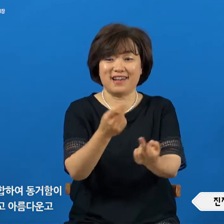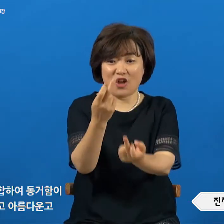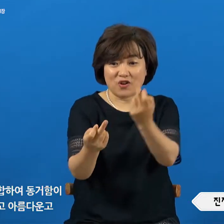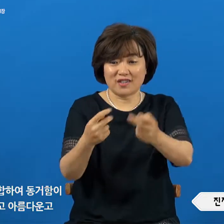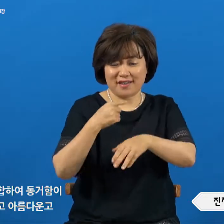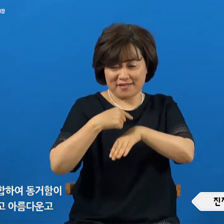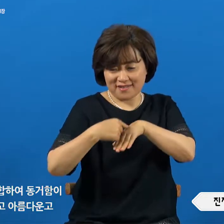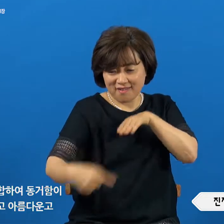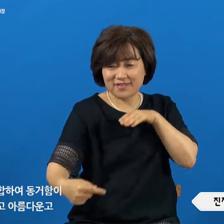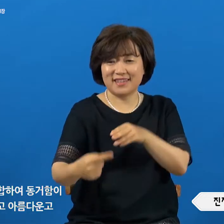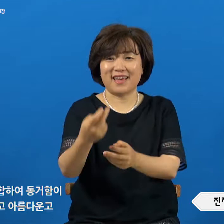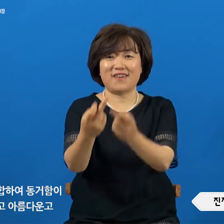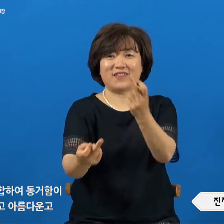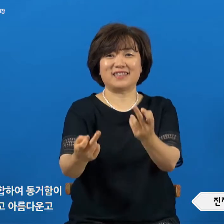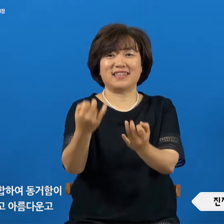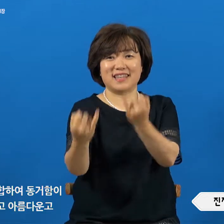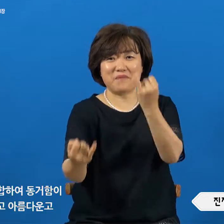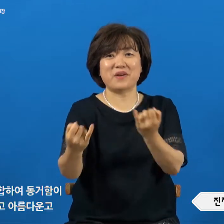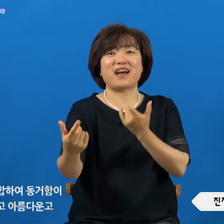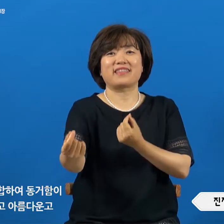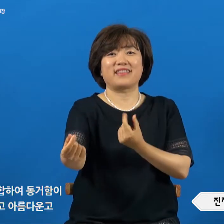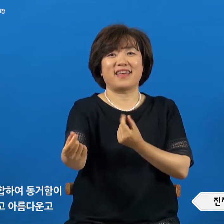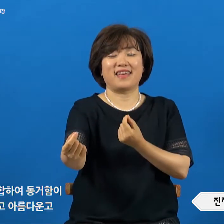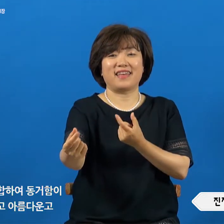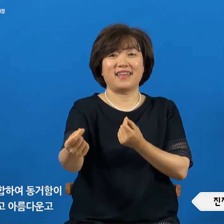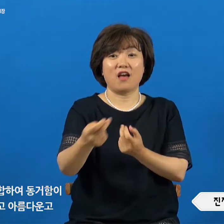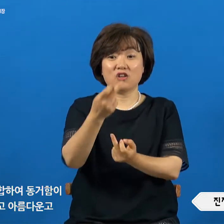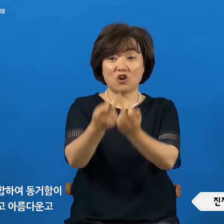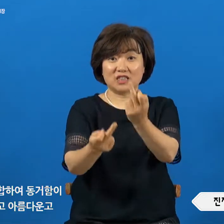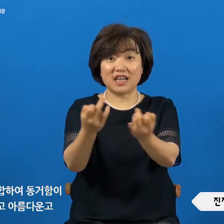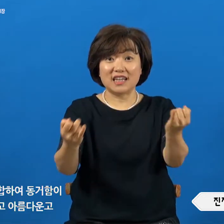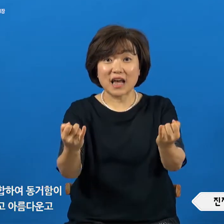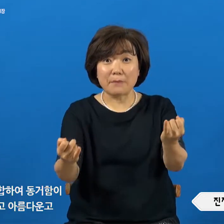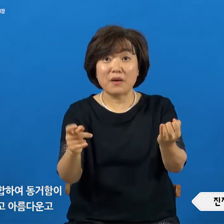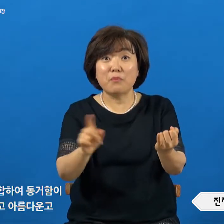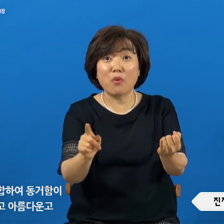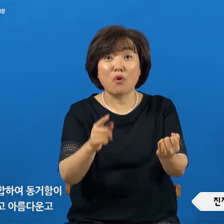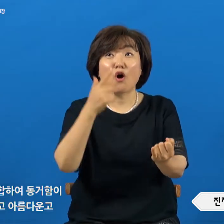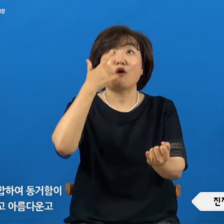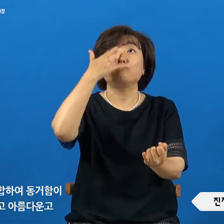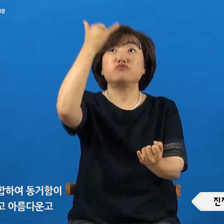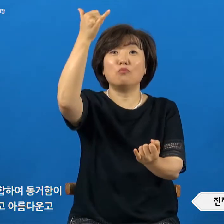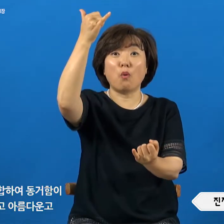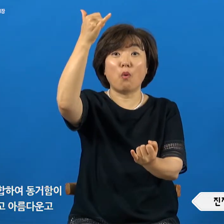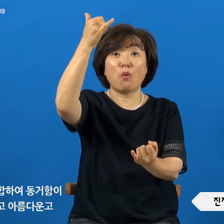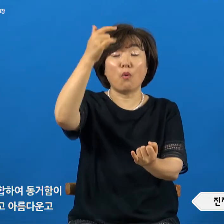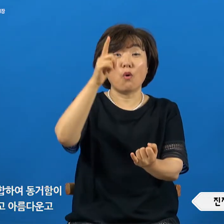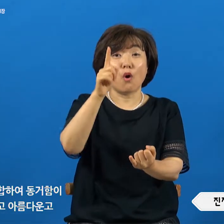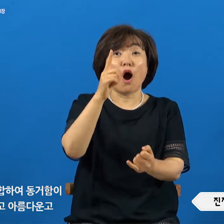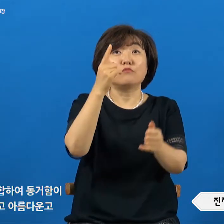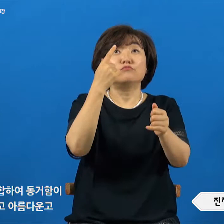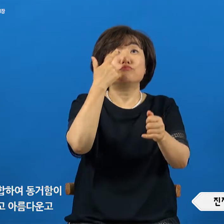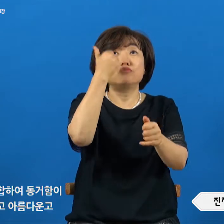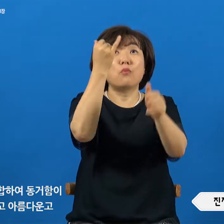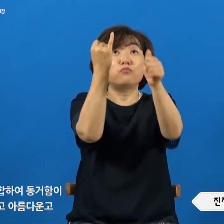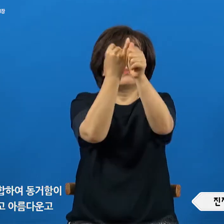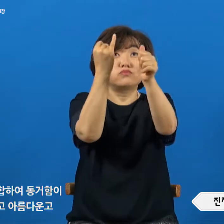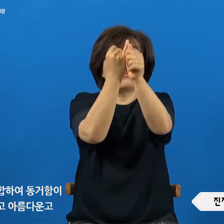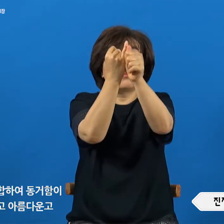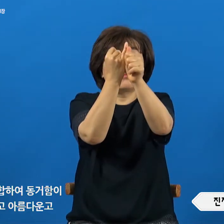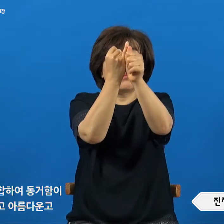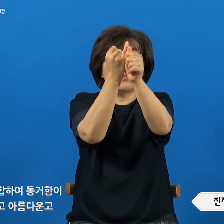형제입니다. 자매입니다. 형제라는 뜻은 부모가 같다는 뜻입니다. 한 부모님